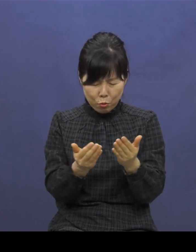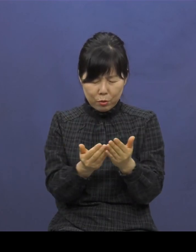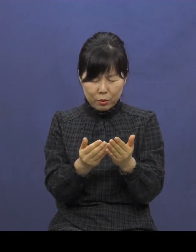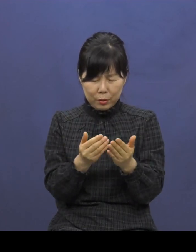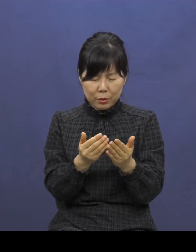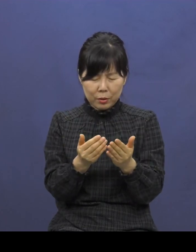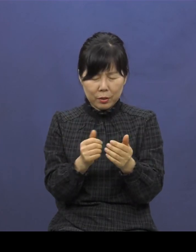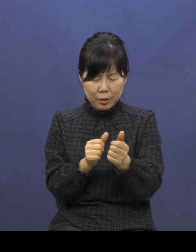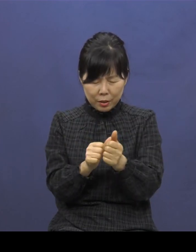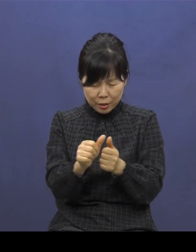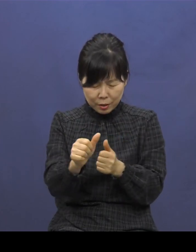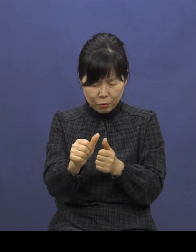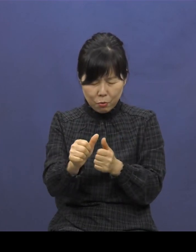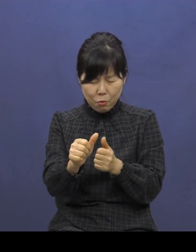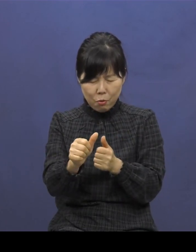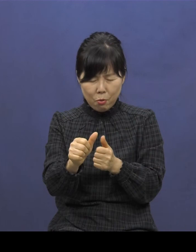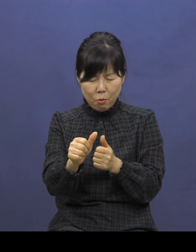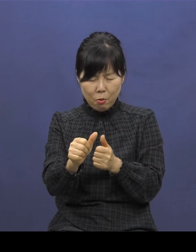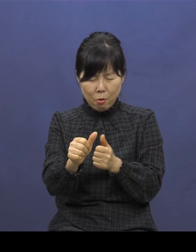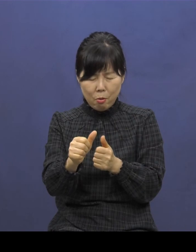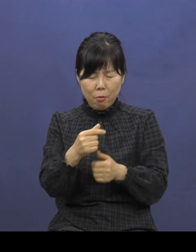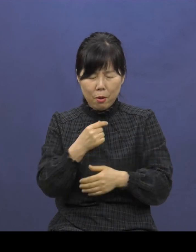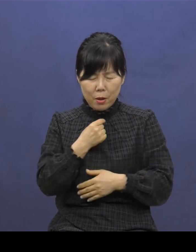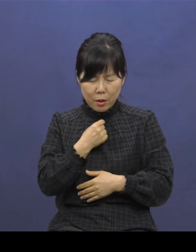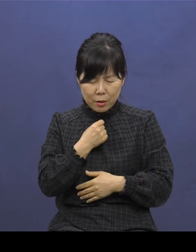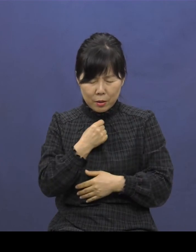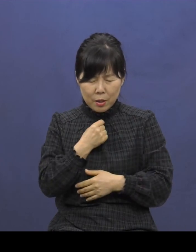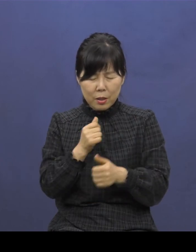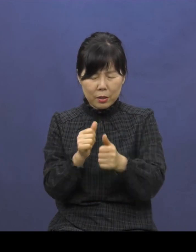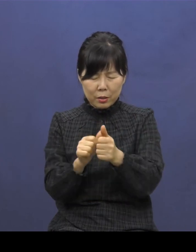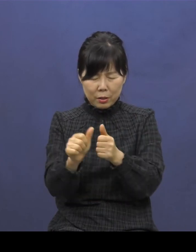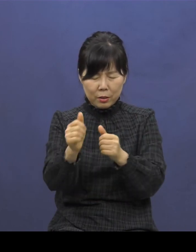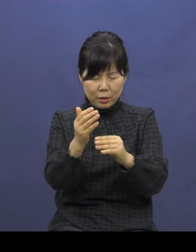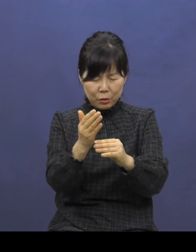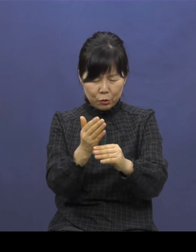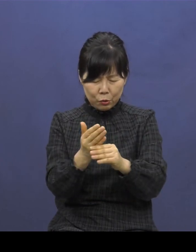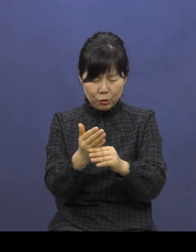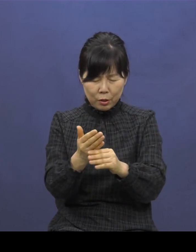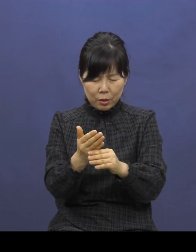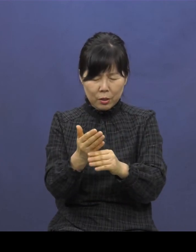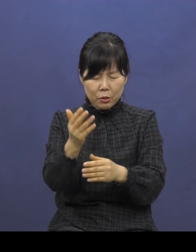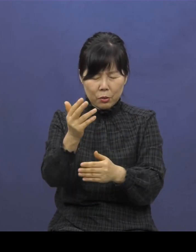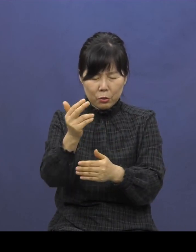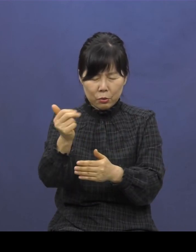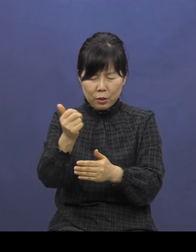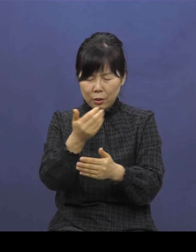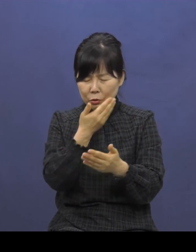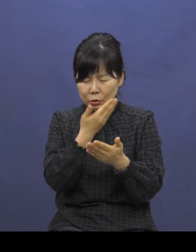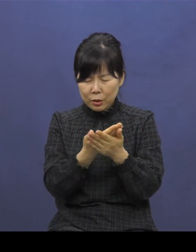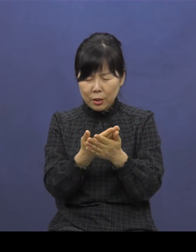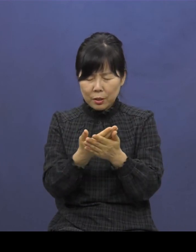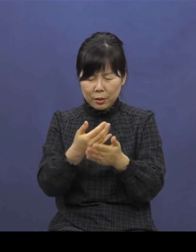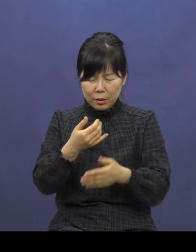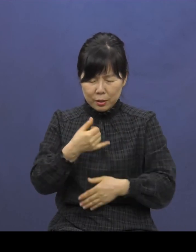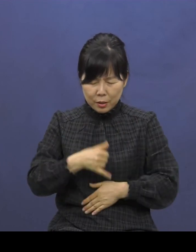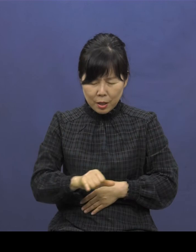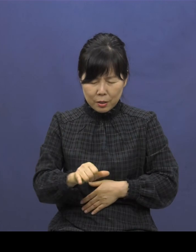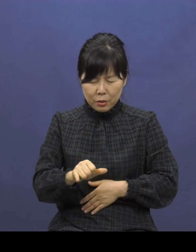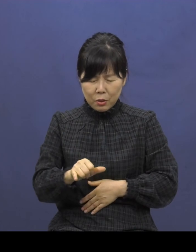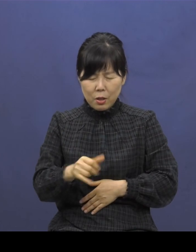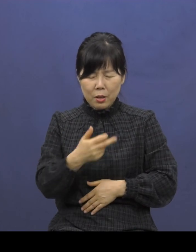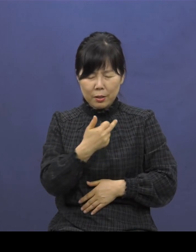부활신앙으로 이 모든 것들을 오히려 이기고 나가고 승리하기 원하는, 승리하고 있는 주의 귀한